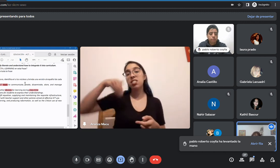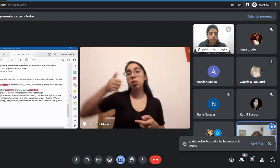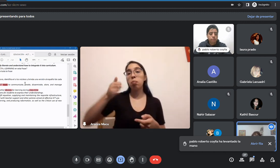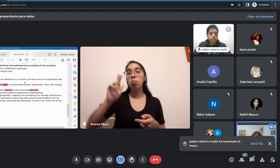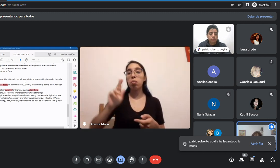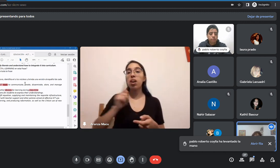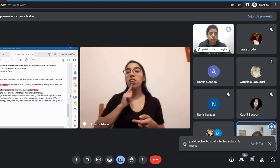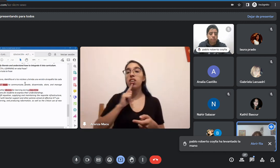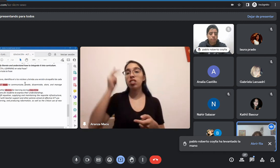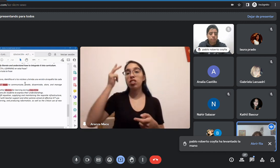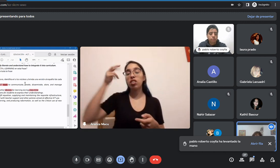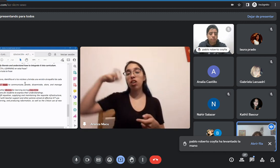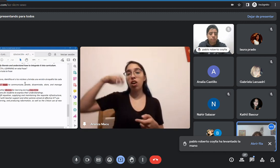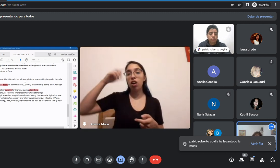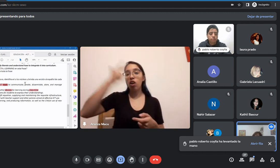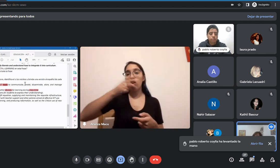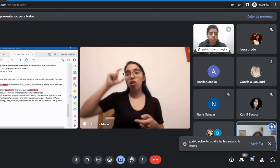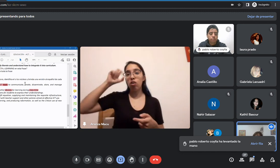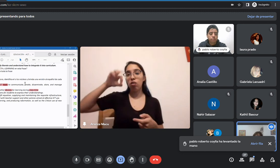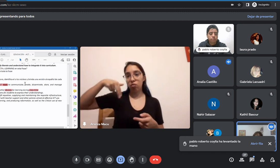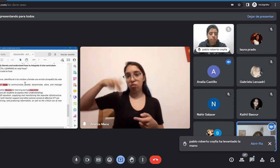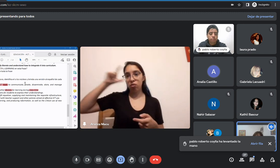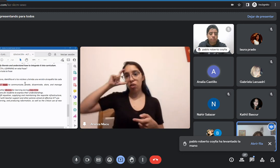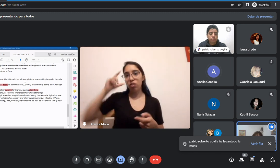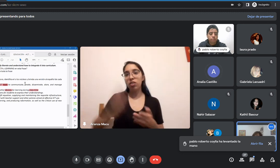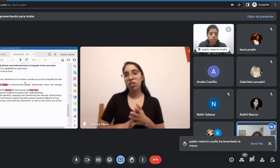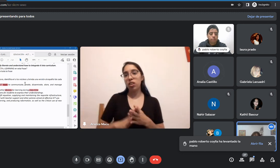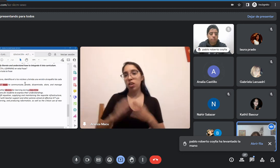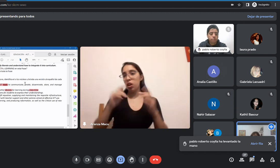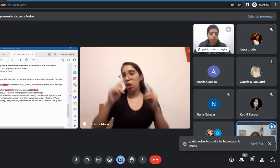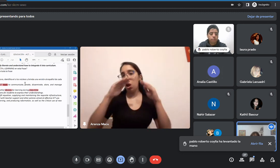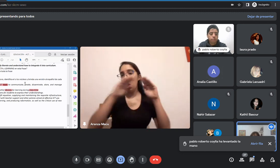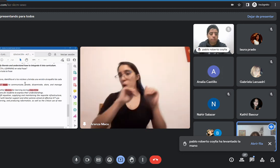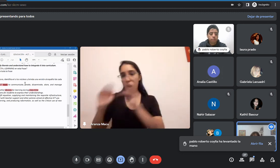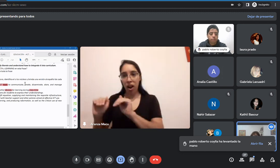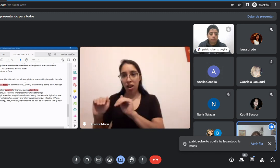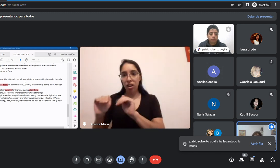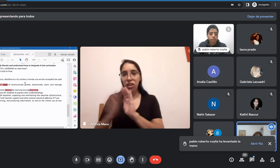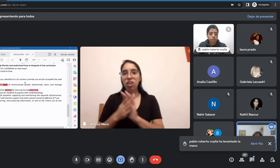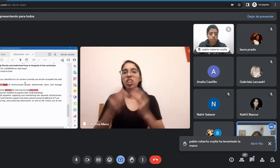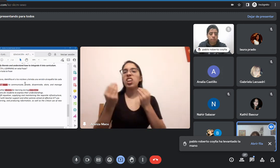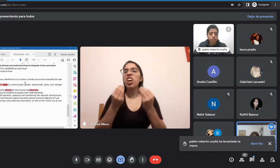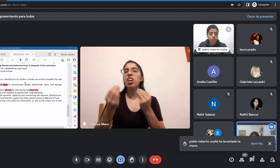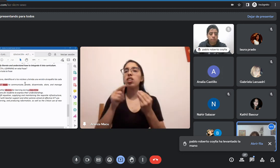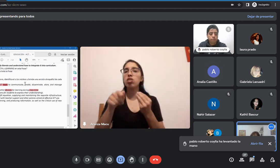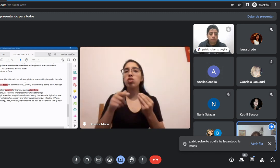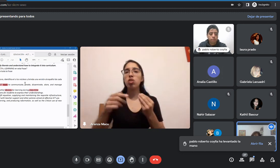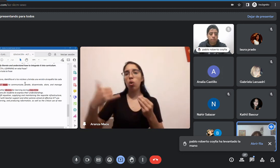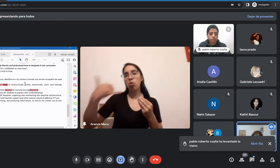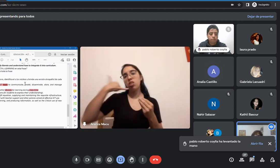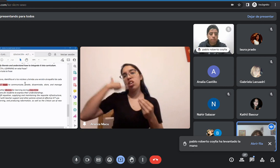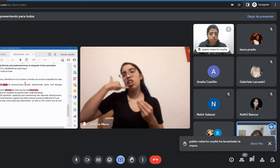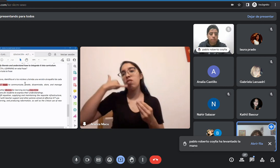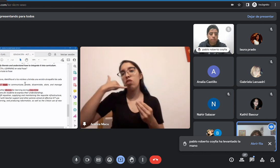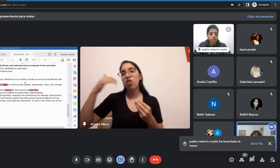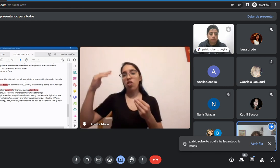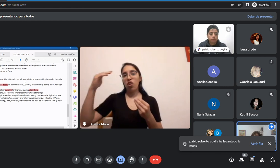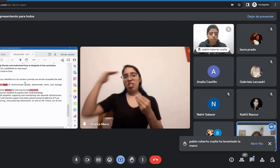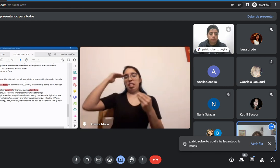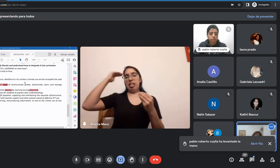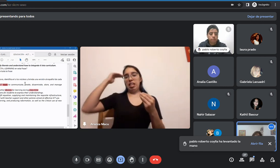los teléfonos inteligentes o smart TV, que es el televisor inteligente, un televisor smart, ¿sí? Ya está reincorporada